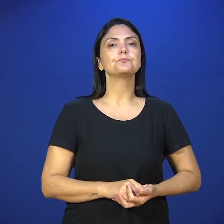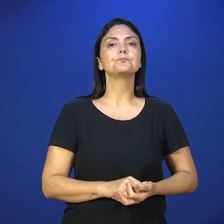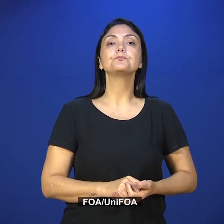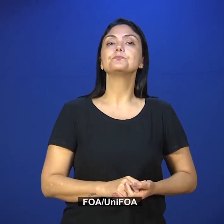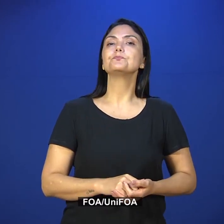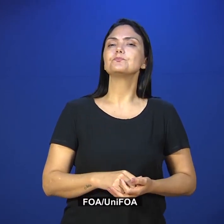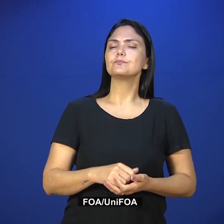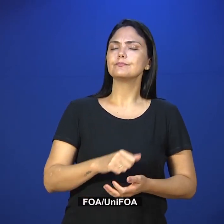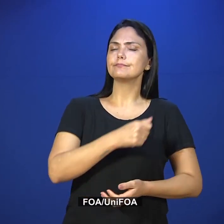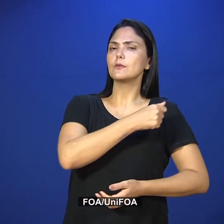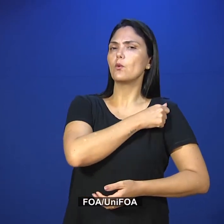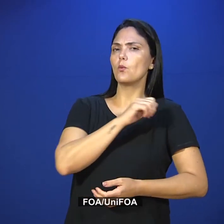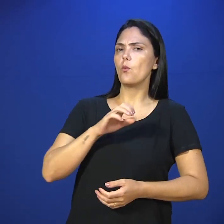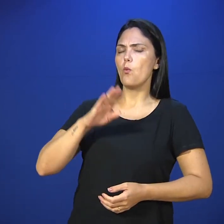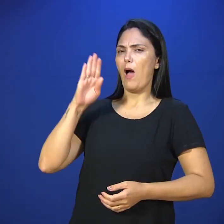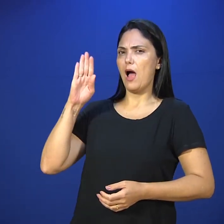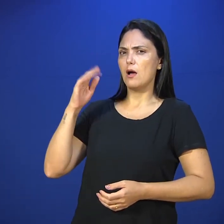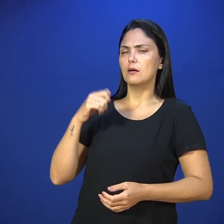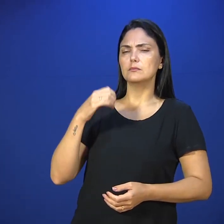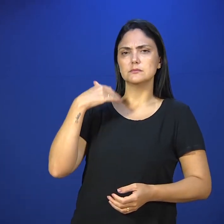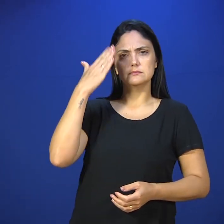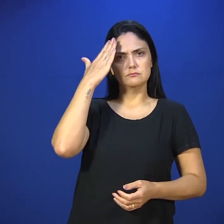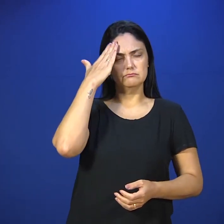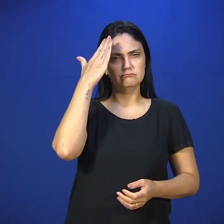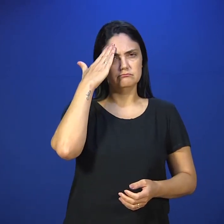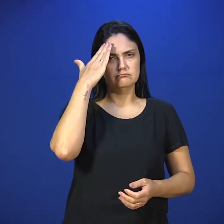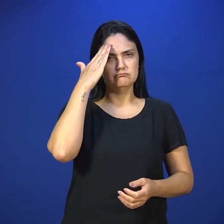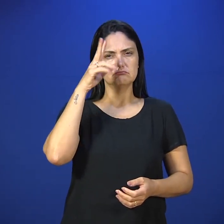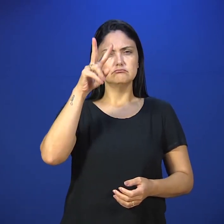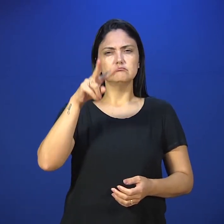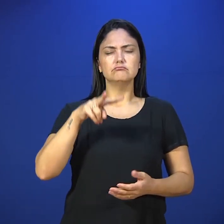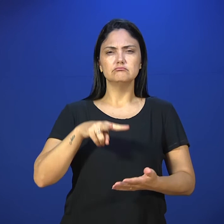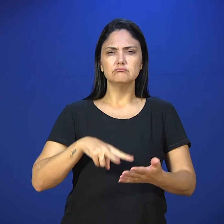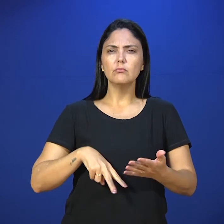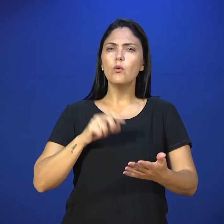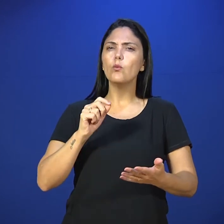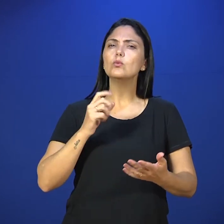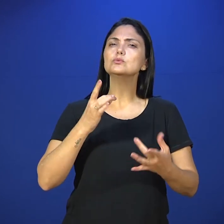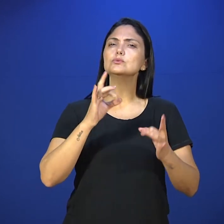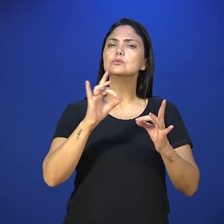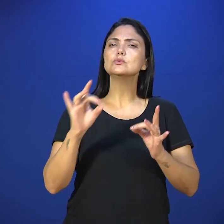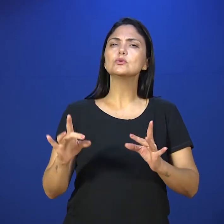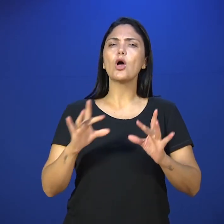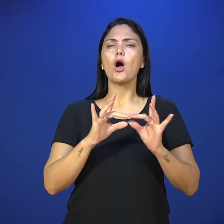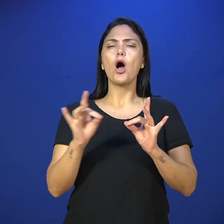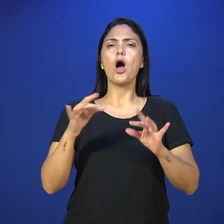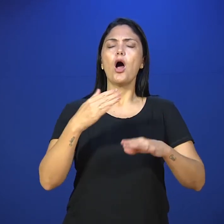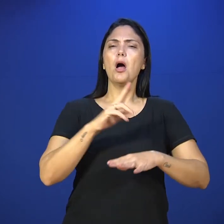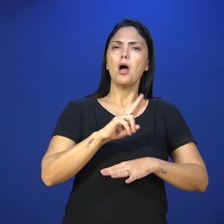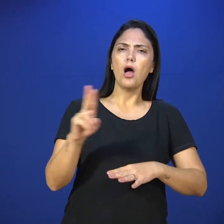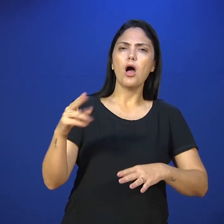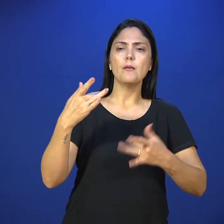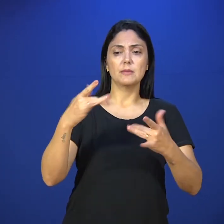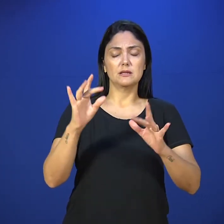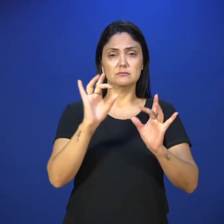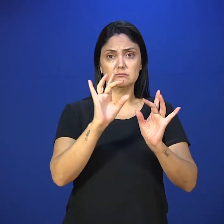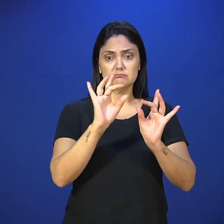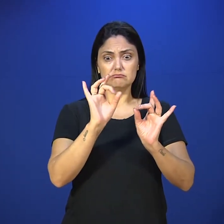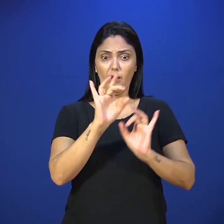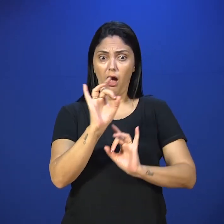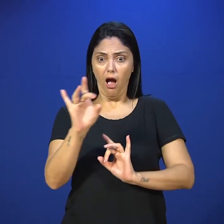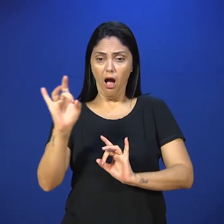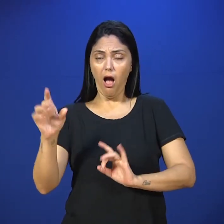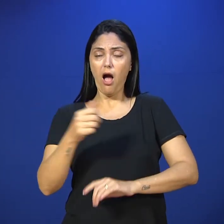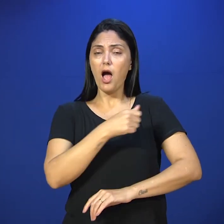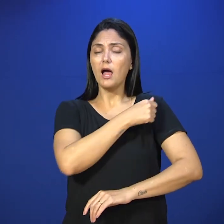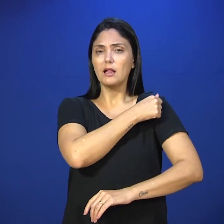candidato ciente de que a FOA-Unifoa realizará o tratamento de seus dados pessoais, na forma da lei civil, para os